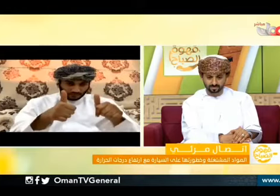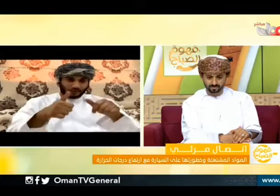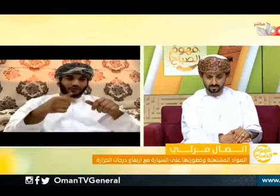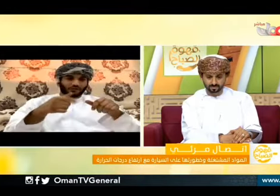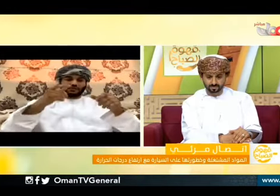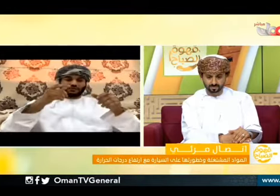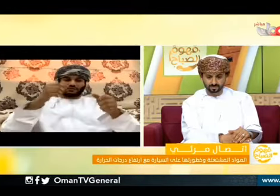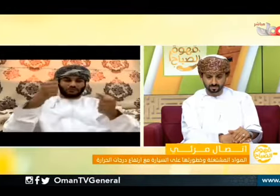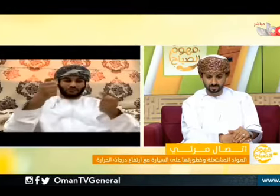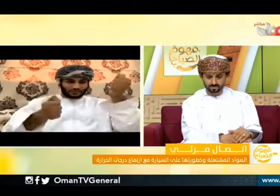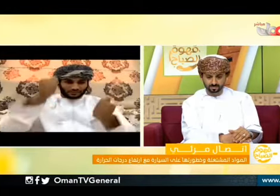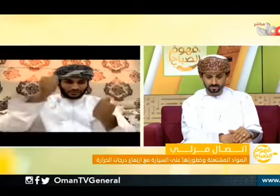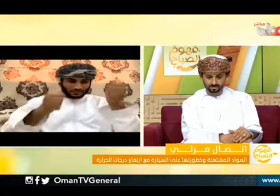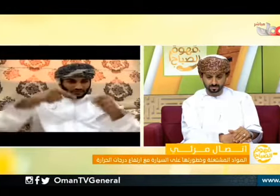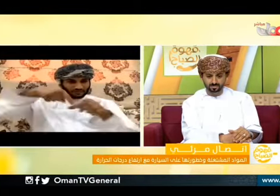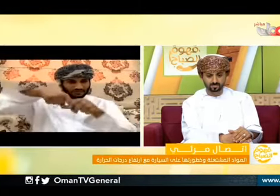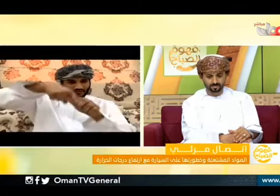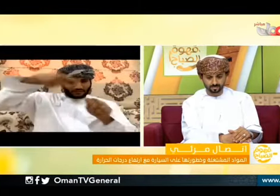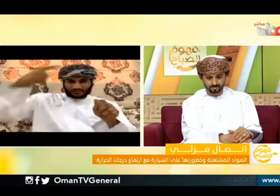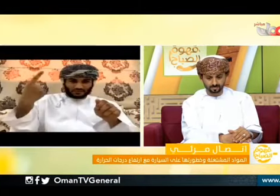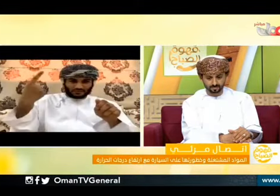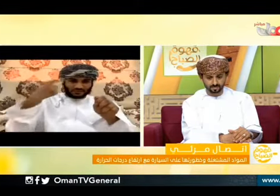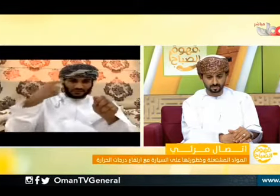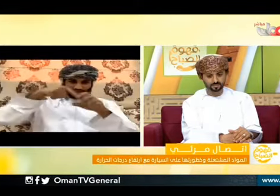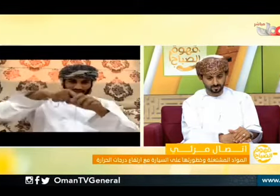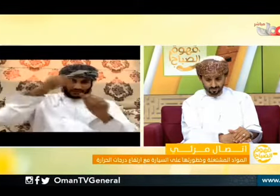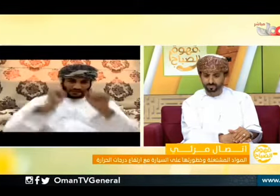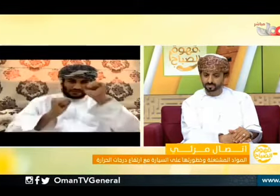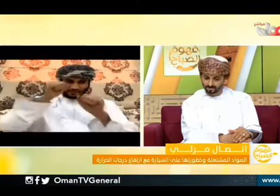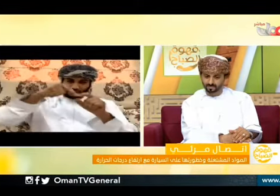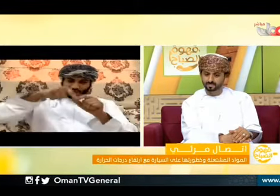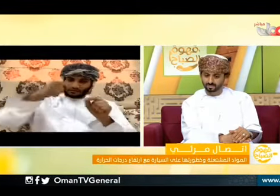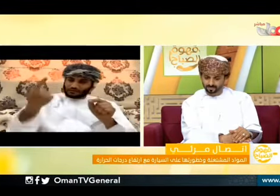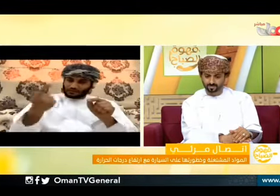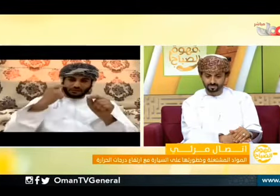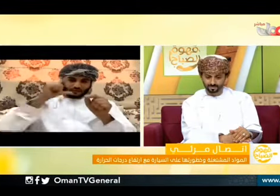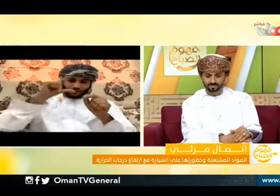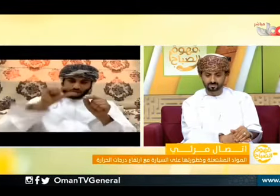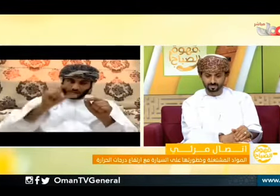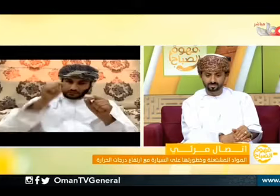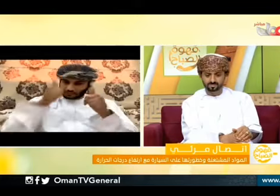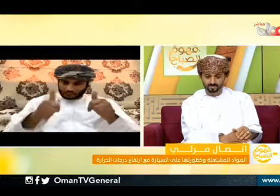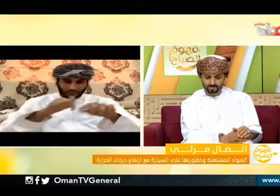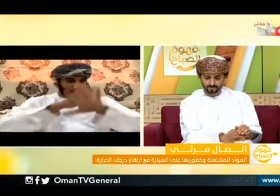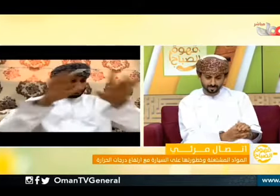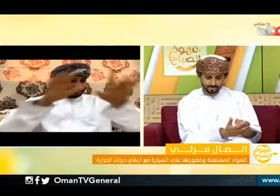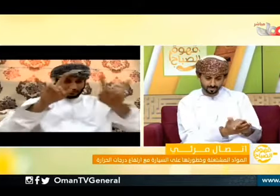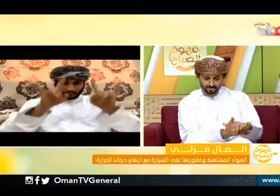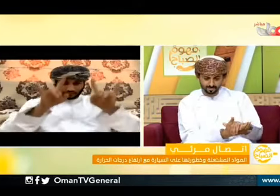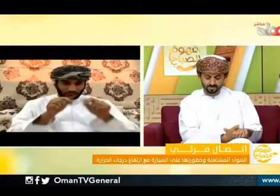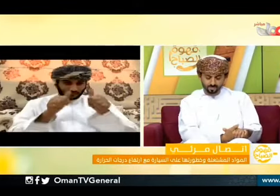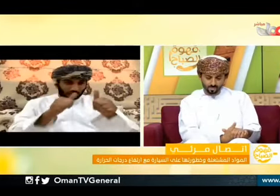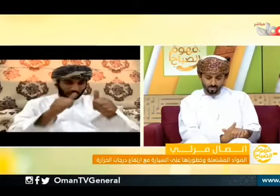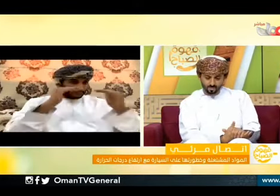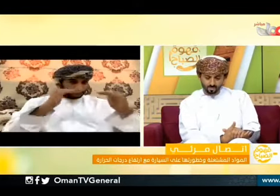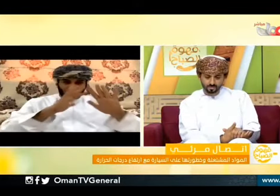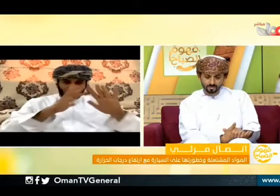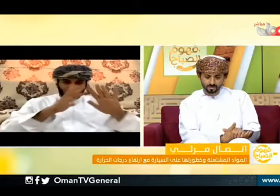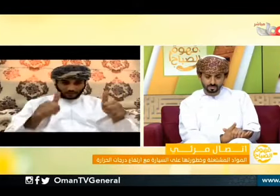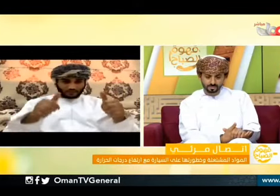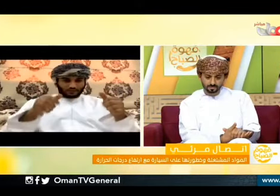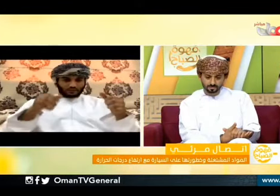الآيل الزيوت داخل المركبة، البلكات السير اللي داخل هذه الماكينة هل ممتاز، هل